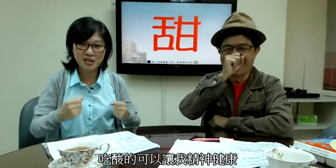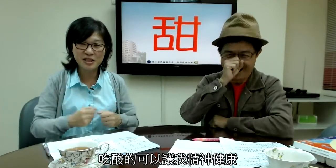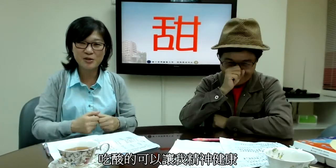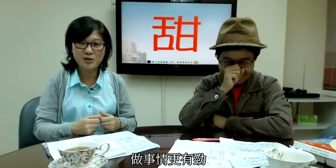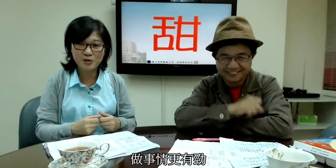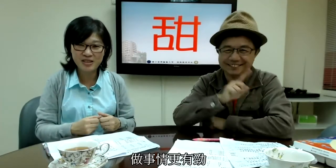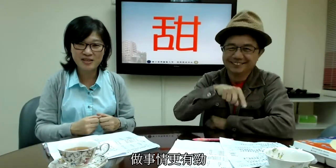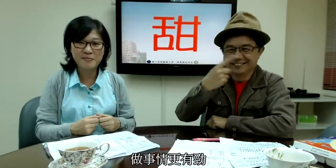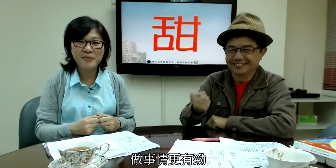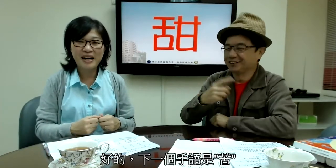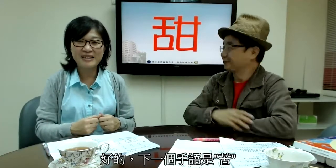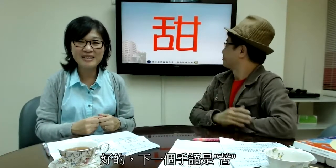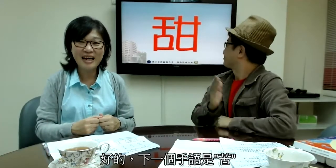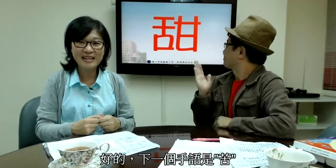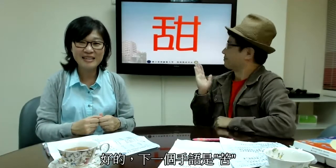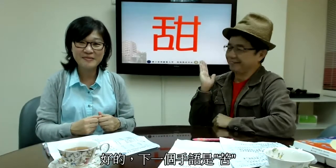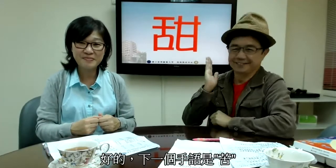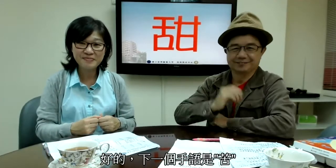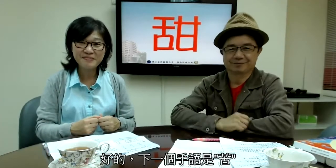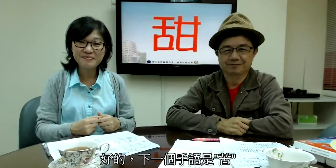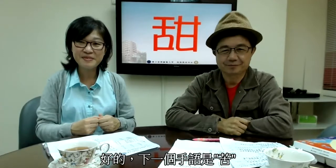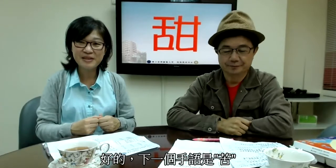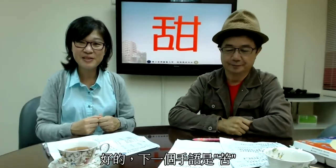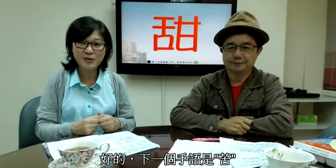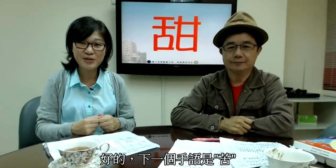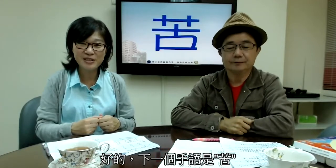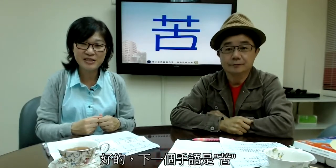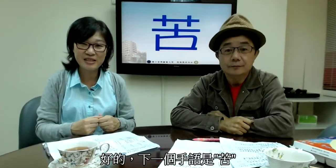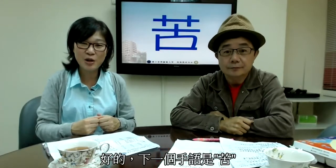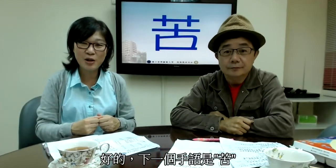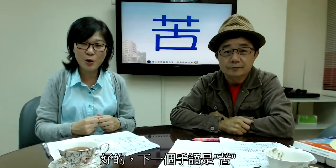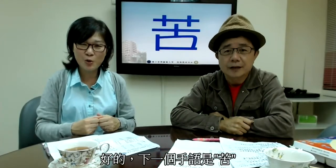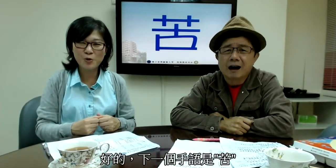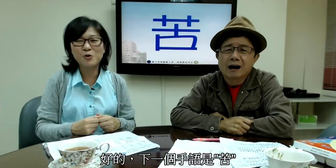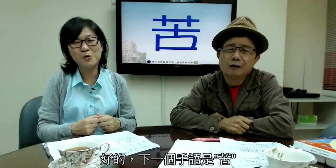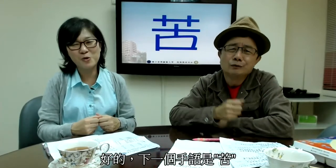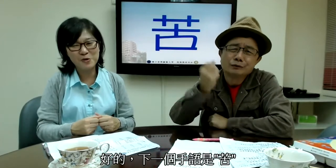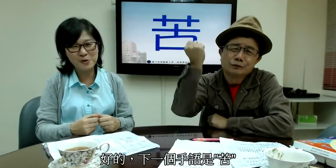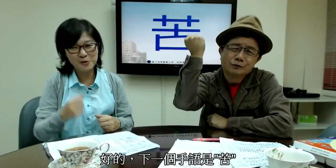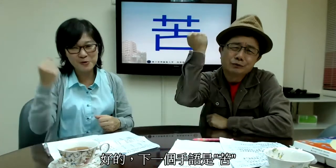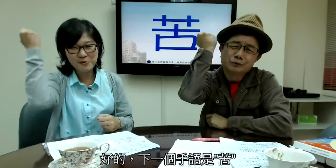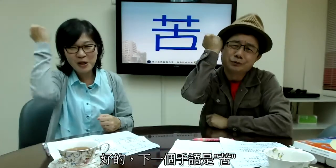更有劲。好的，下一个手语是苦苦，